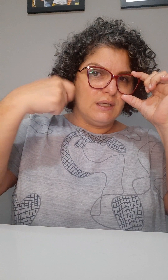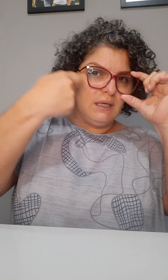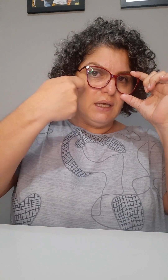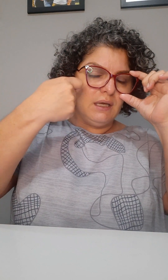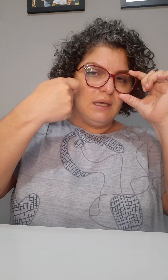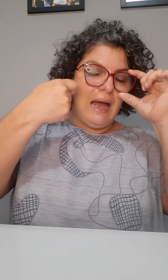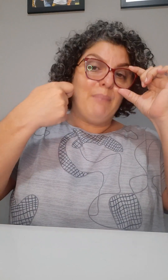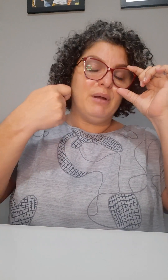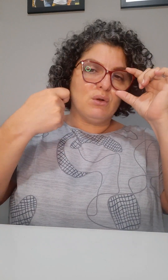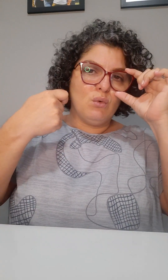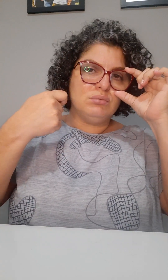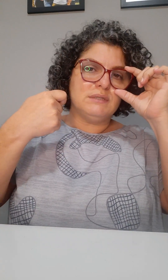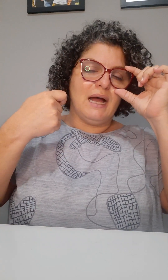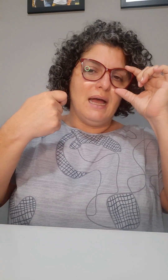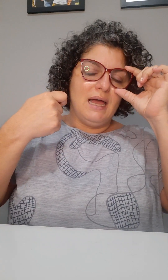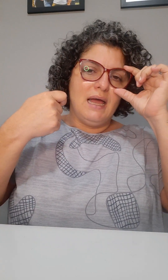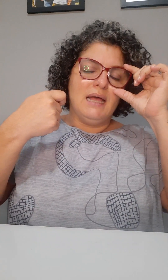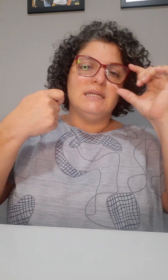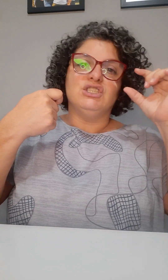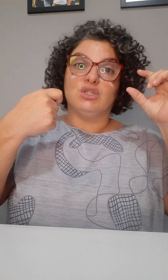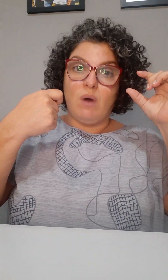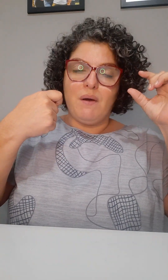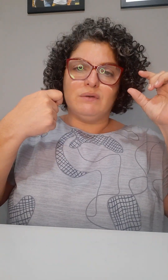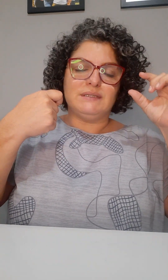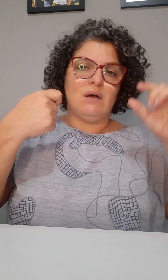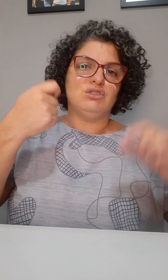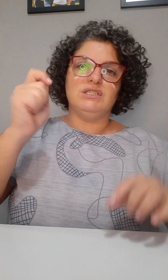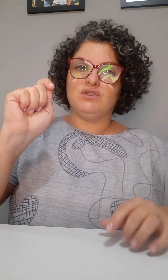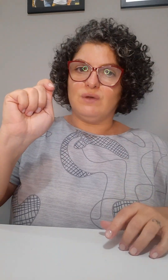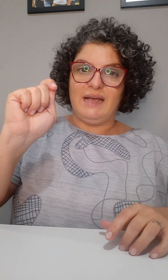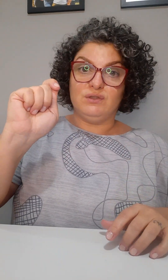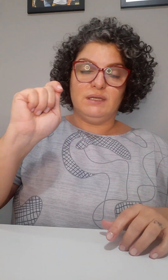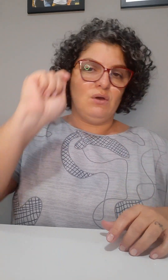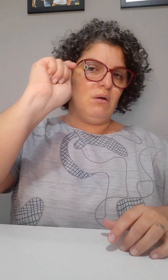aqui? A pergunta de qual é o sinal disso é isso aqui, ó.